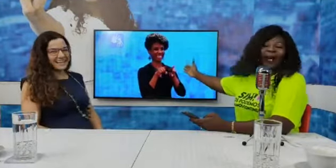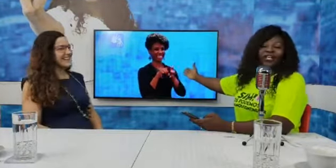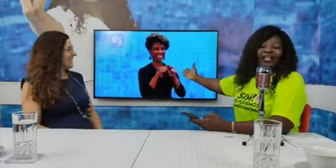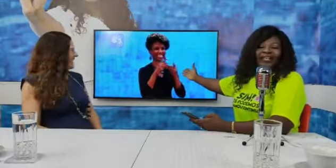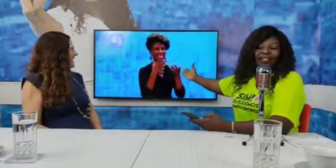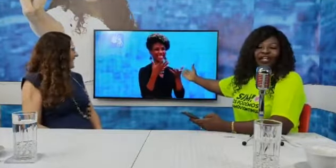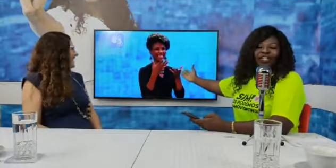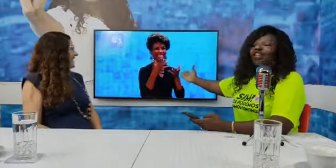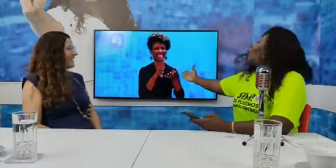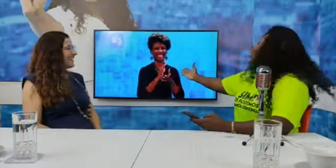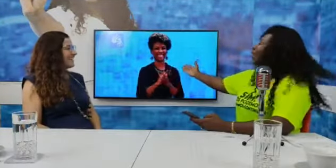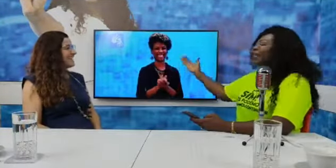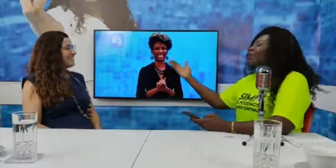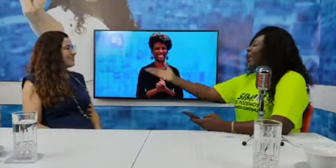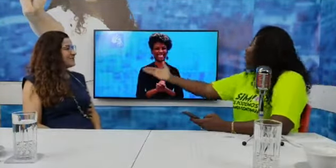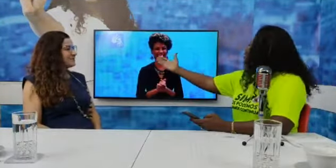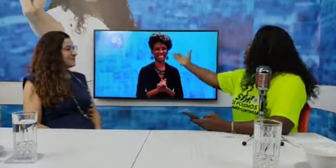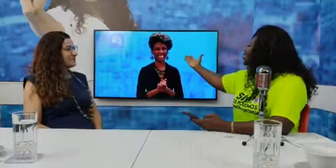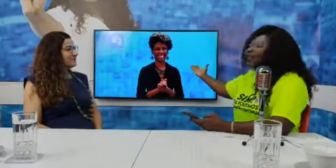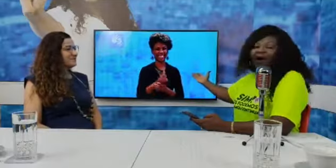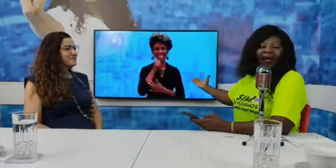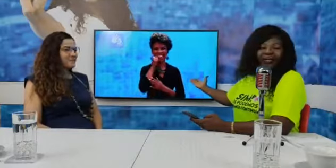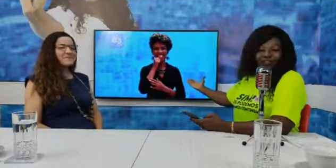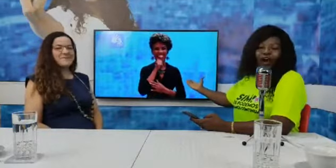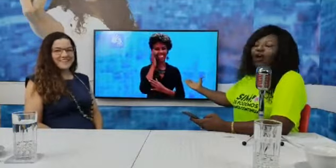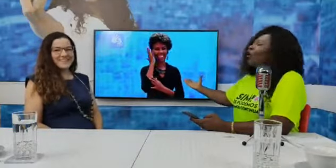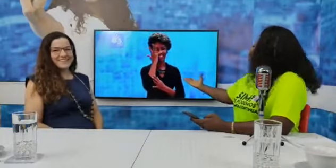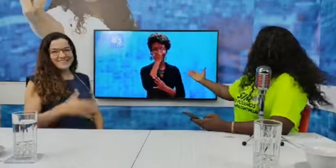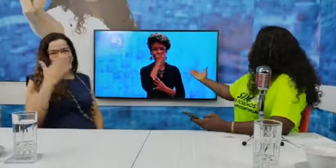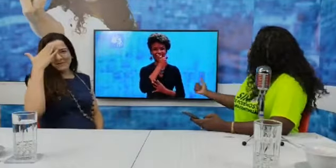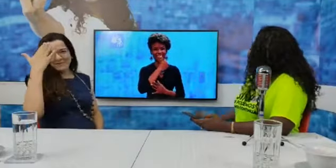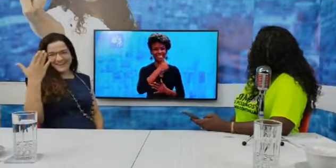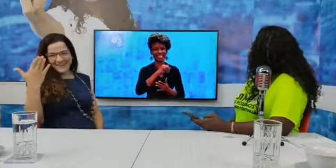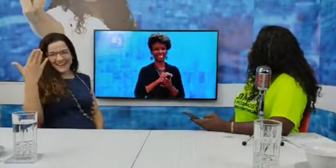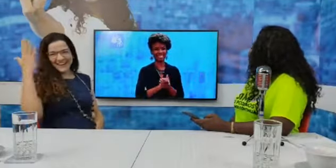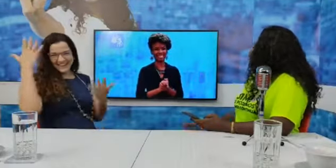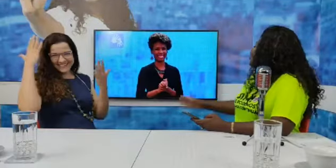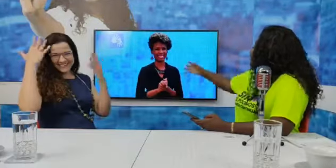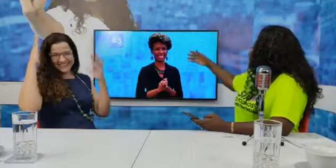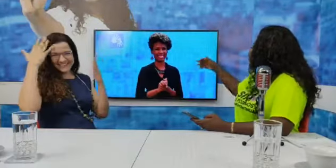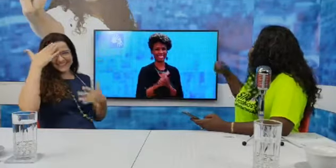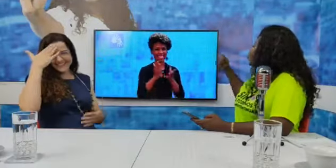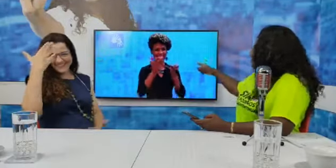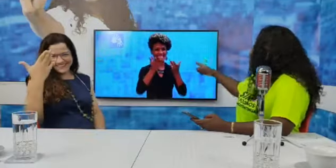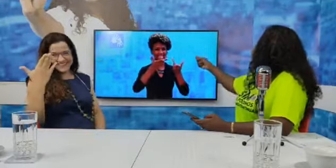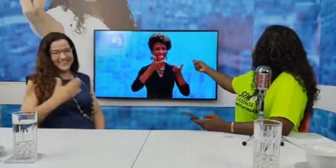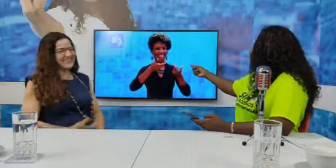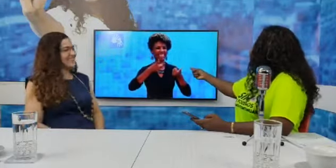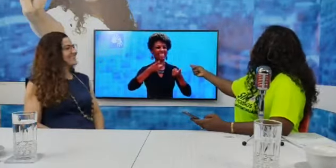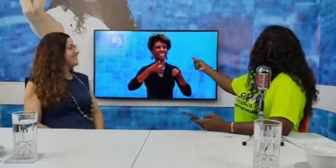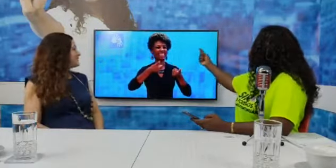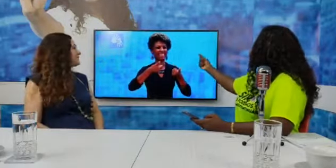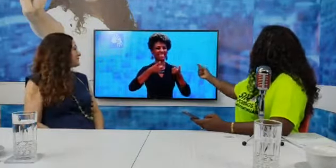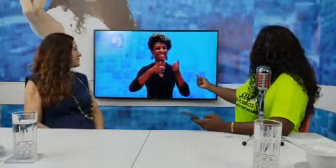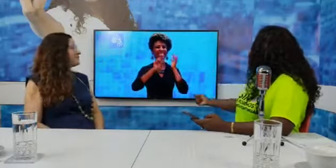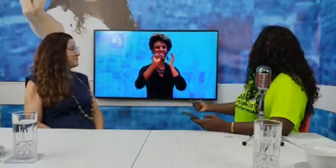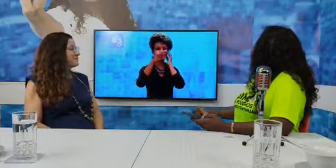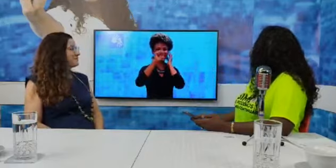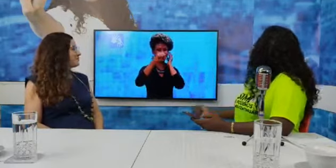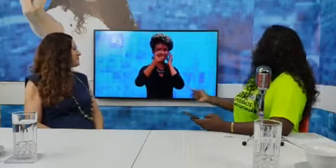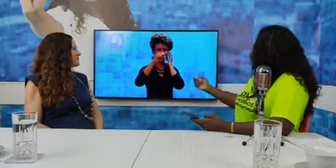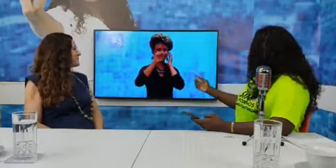que imagem linda, gente. Olha que mulheres lindas. Olha só. Olha que imagem maravilhosa. Você precisa... você deve estar se vendo aí no